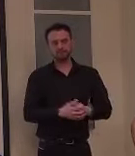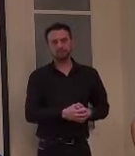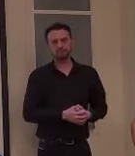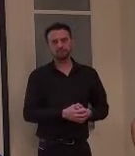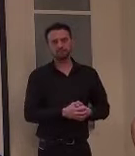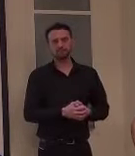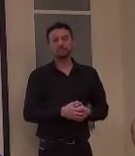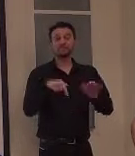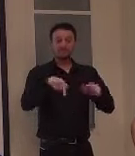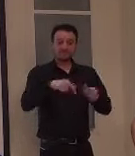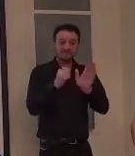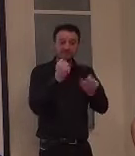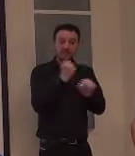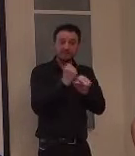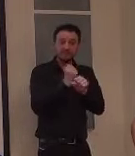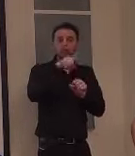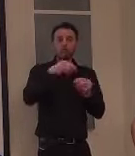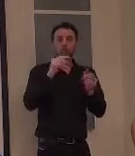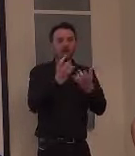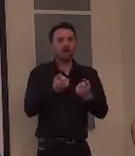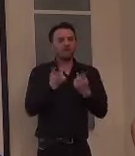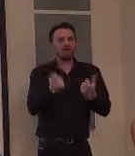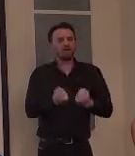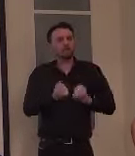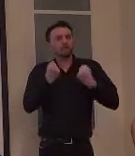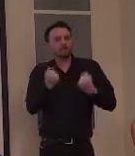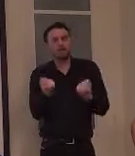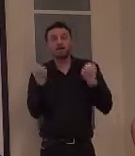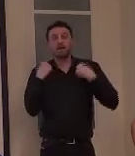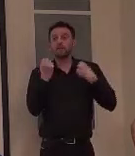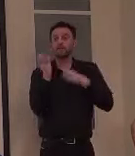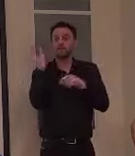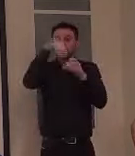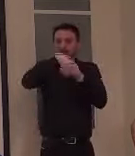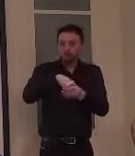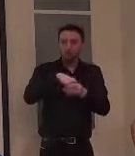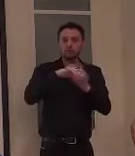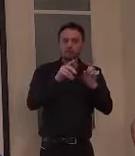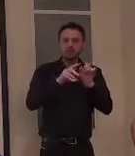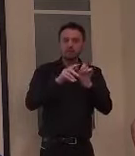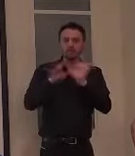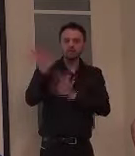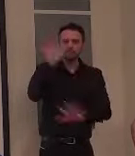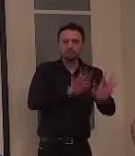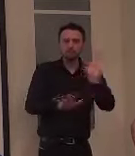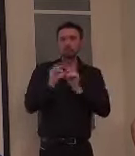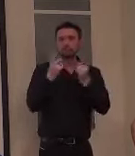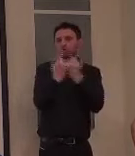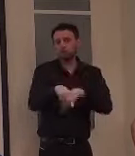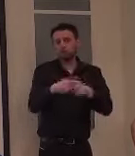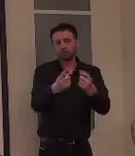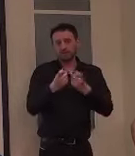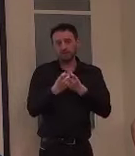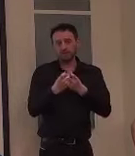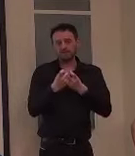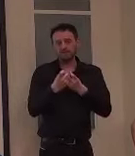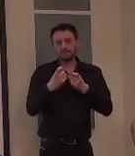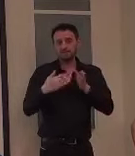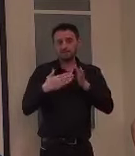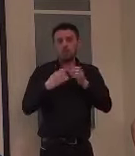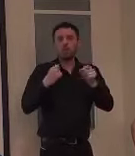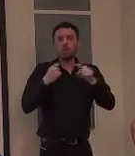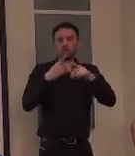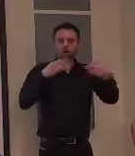dicho trabajo atender a fortalecer las prácticas inclusivas y diseñar los ajustes razonables en función del agua